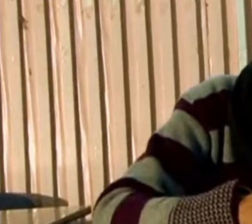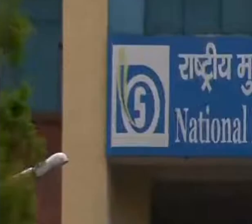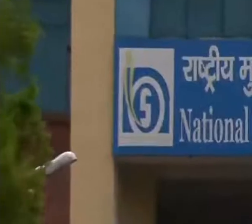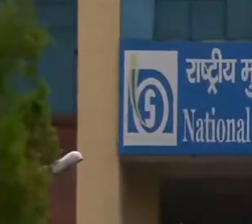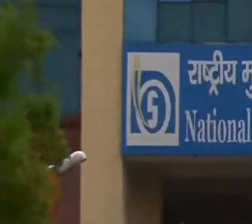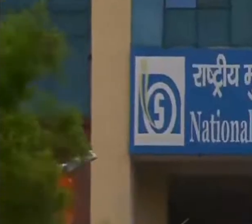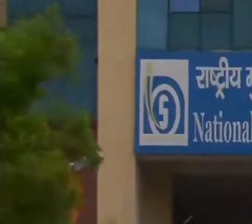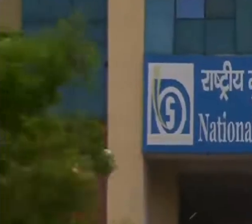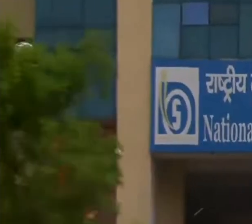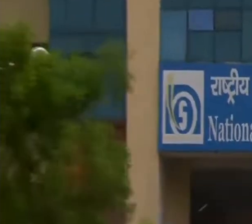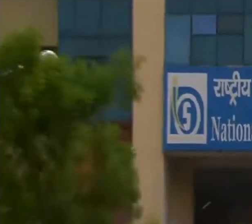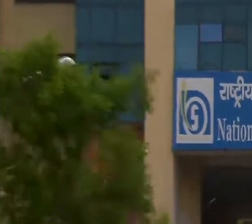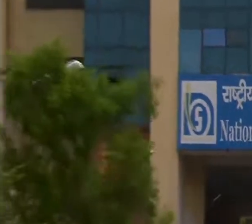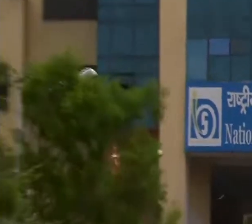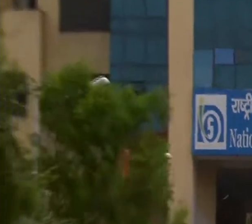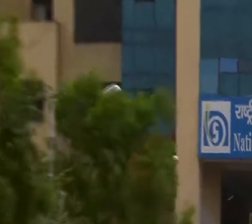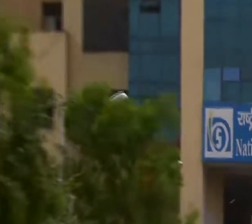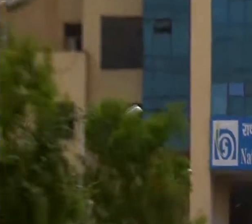विद्यालय जो मुक्त हो,